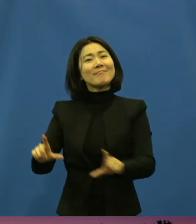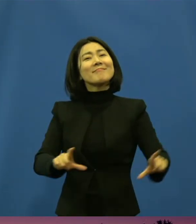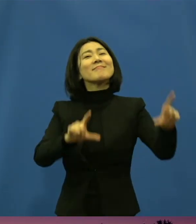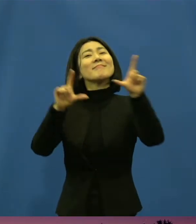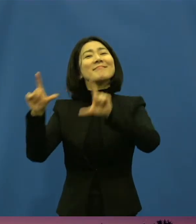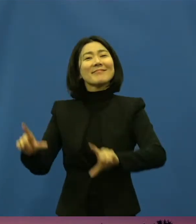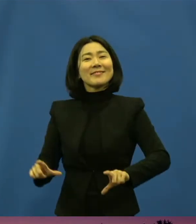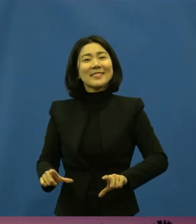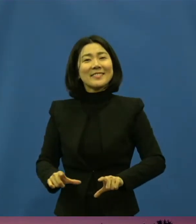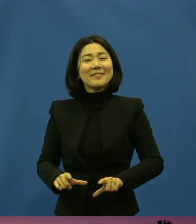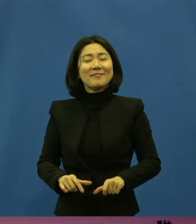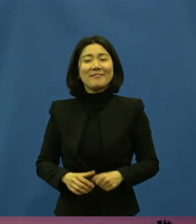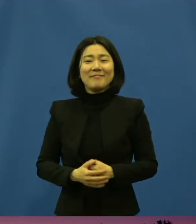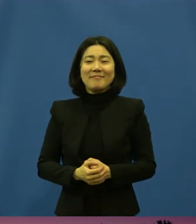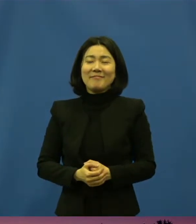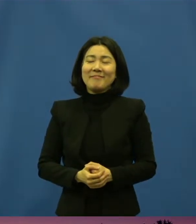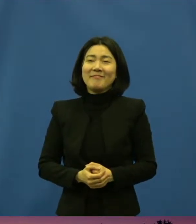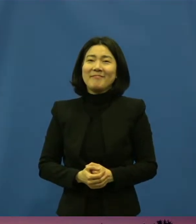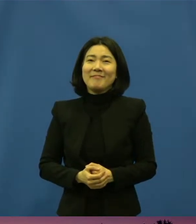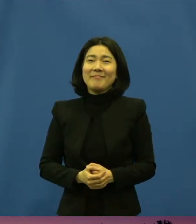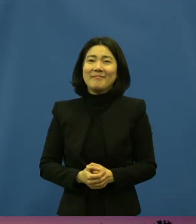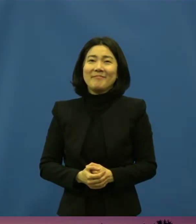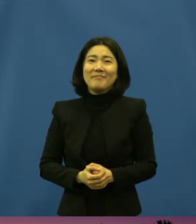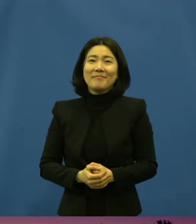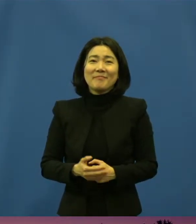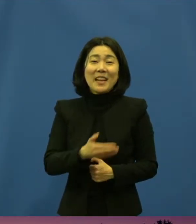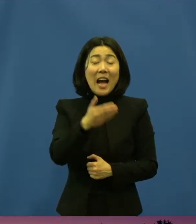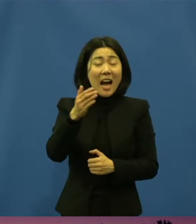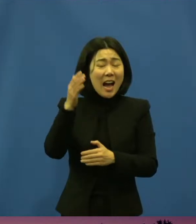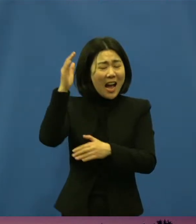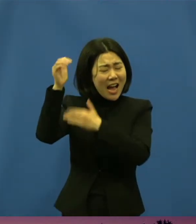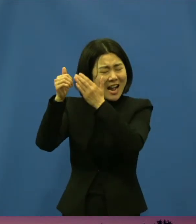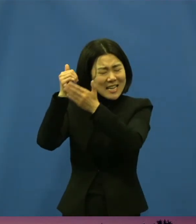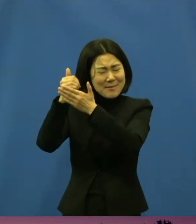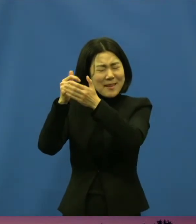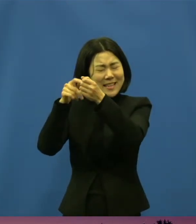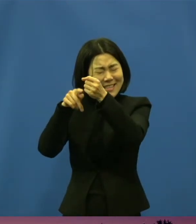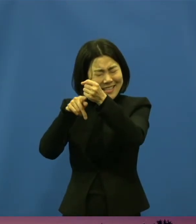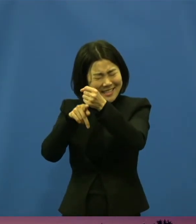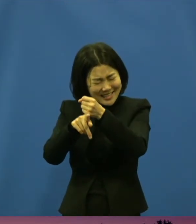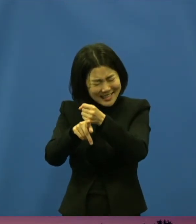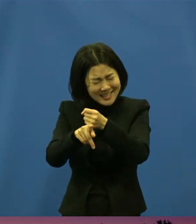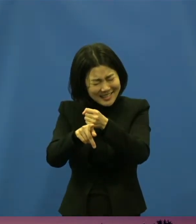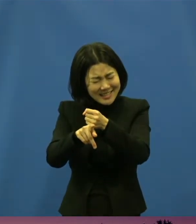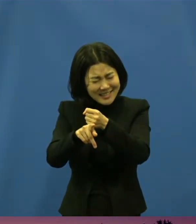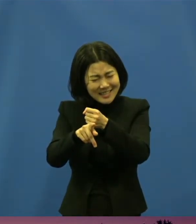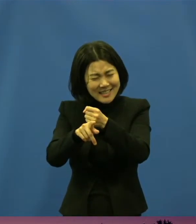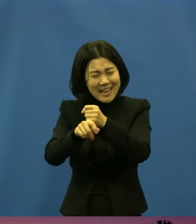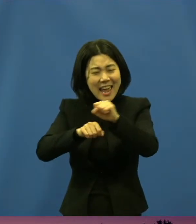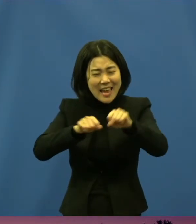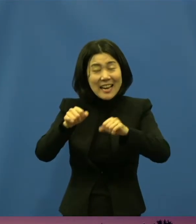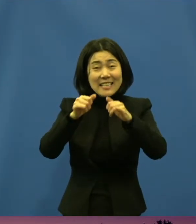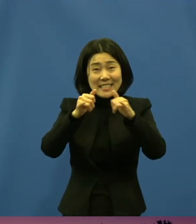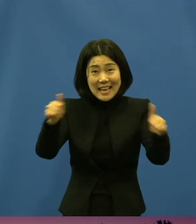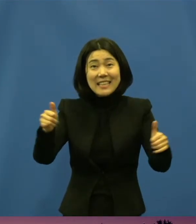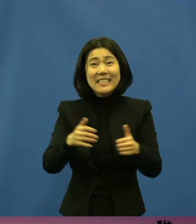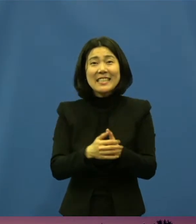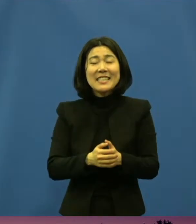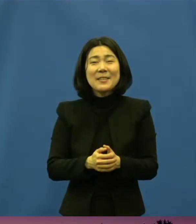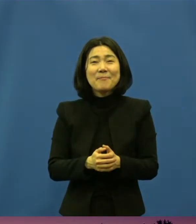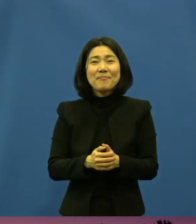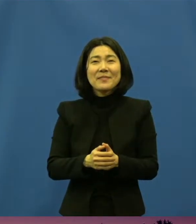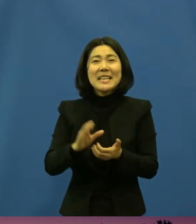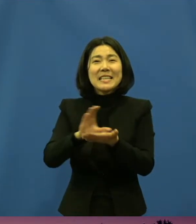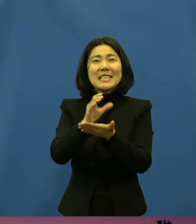이 하나님의 뜻을 행하는 자들이 어떻게 살아야 되는가를 바울은 갈라디아서 6장 24절에 이렇게 얘기해요.